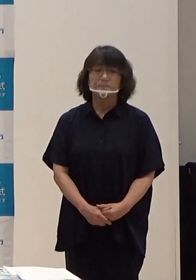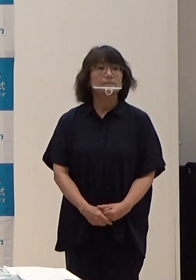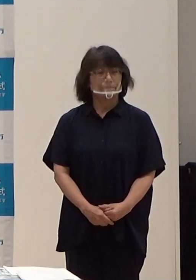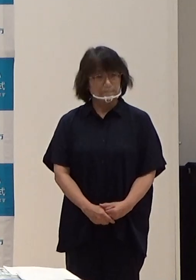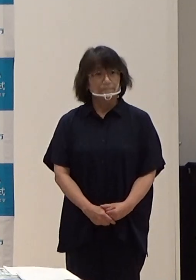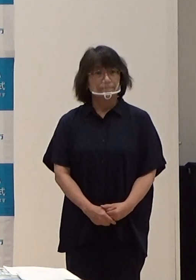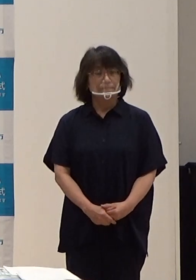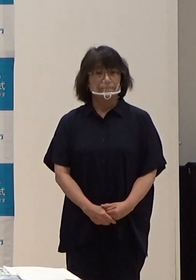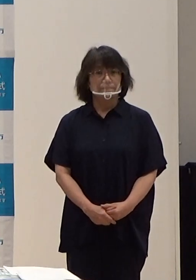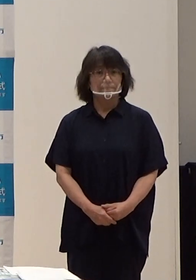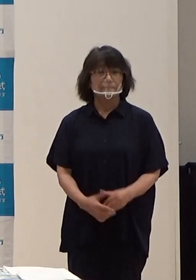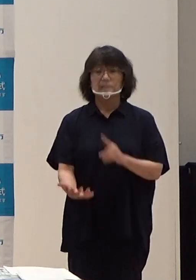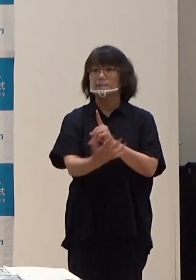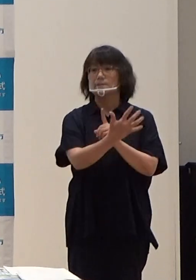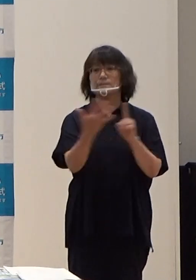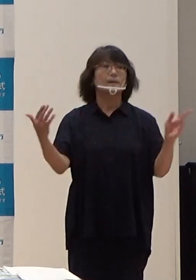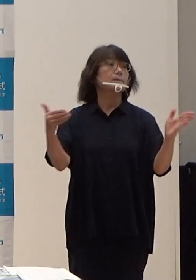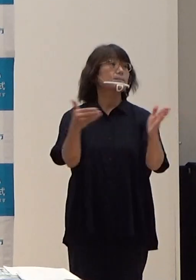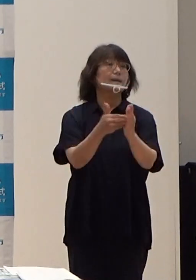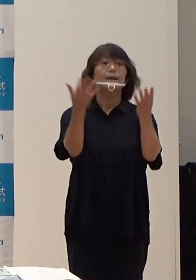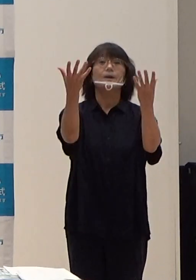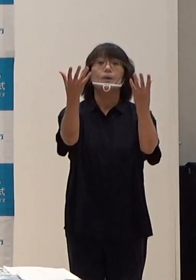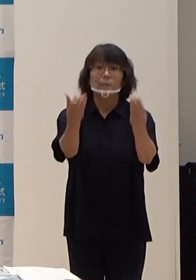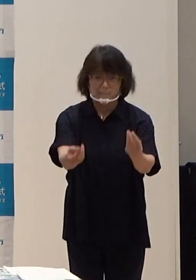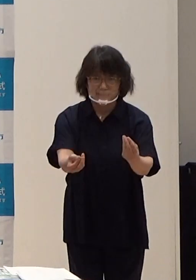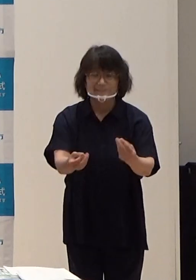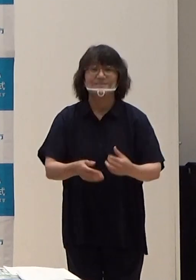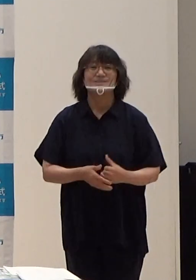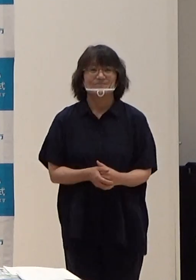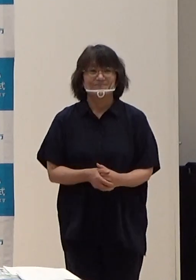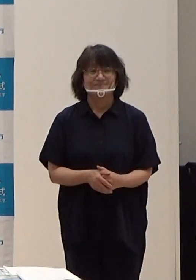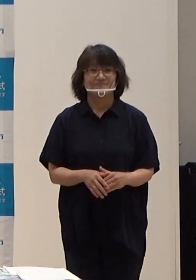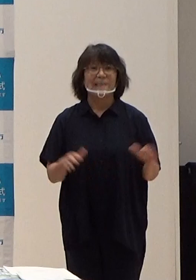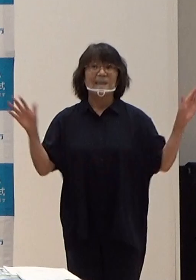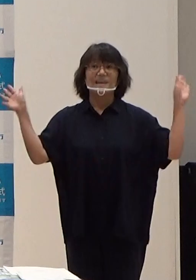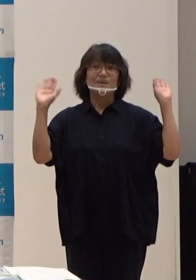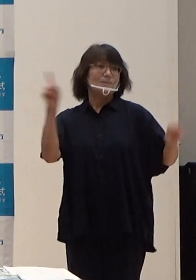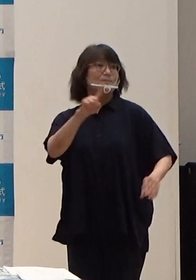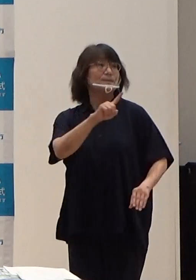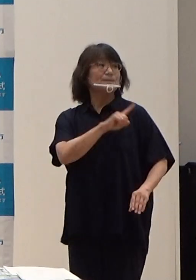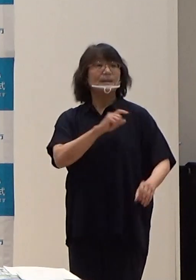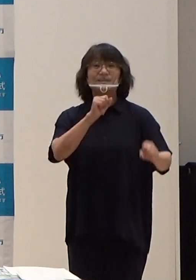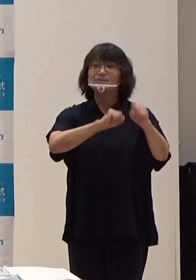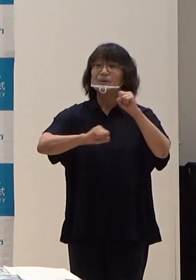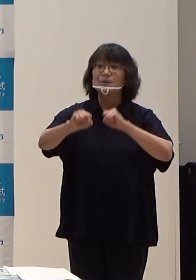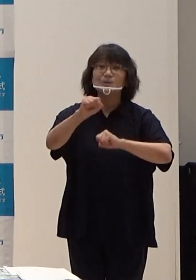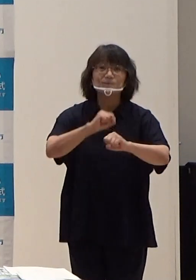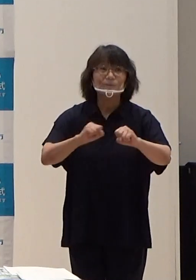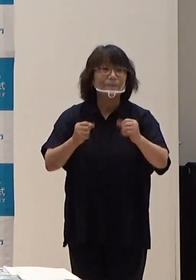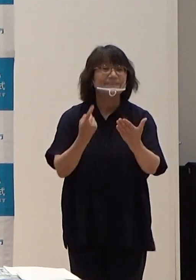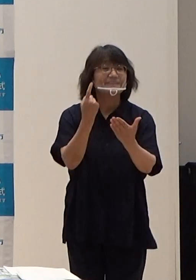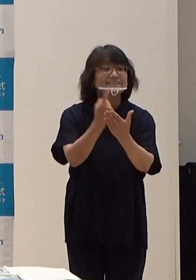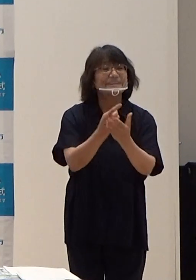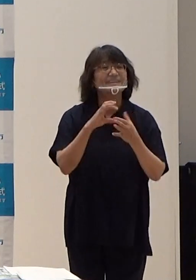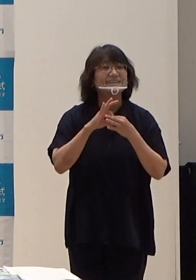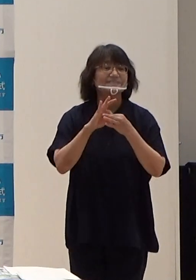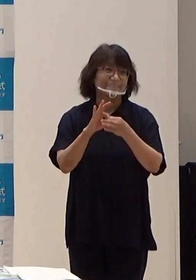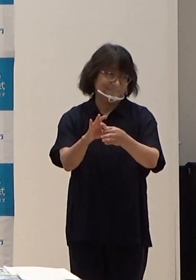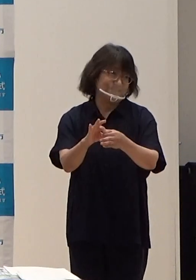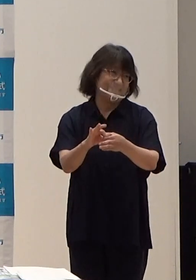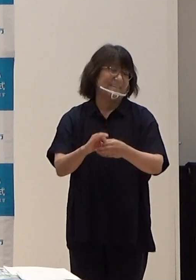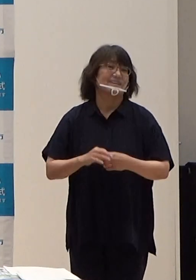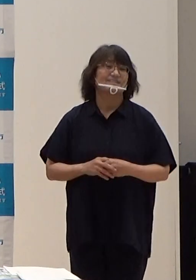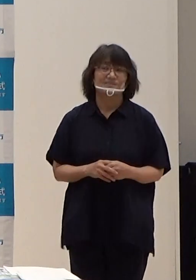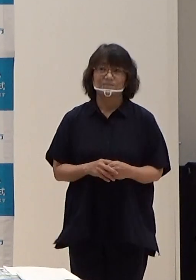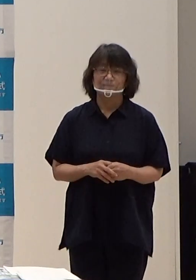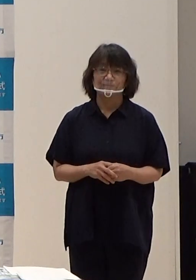それでは、記者会見を一旦終了させていただきまして、ベビーファースト運動への参画についてに移ります。はじ